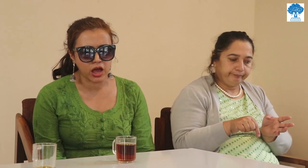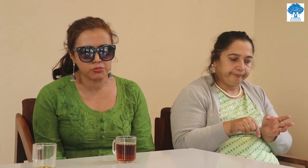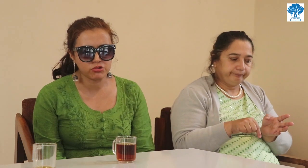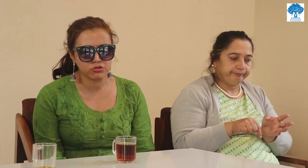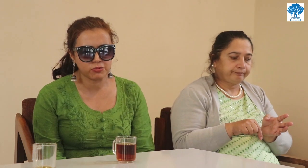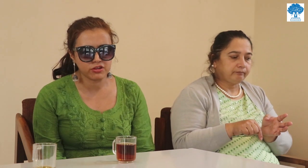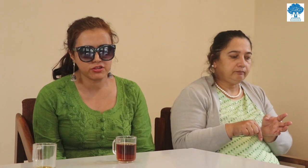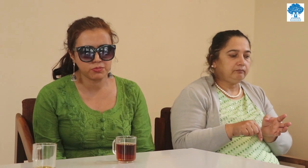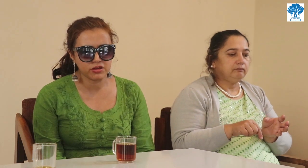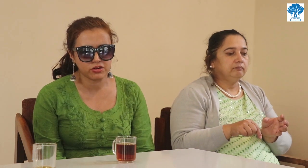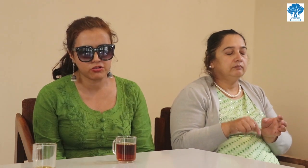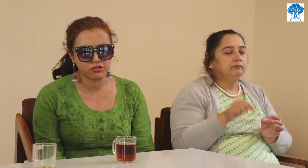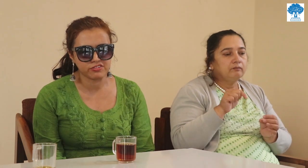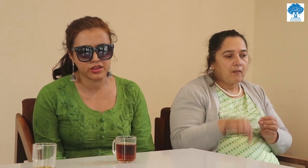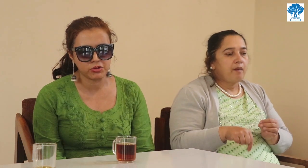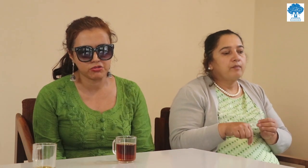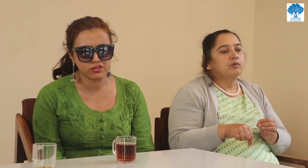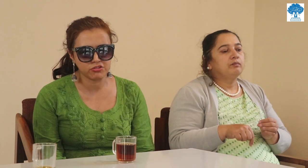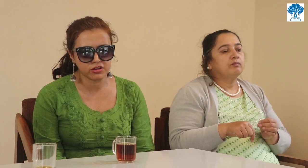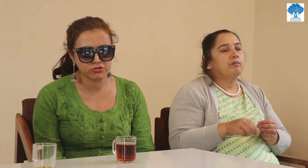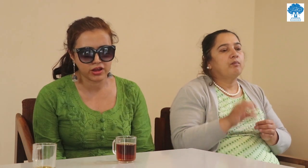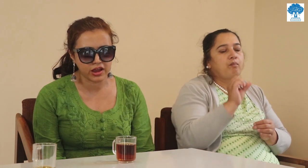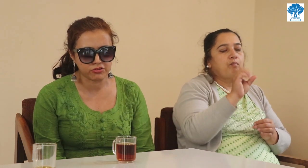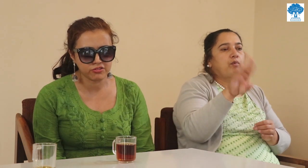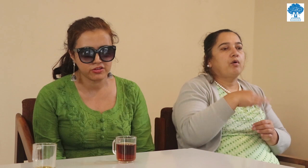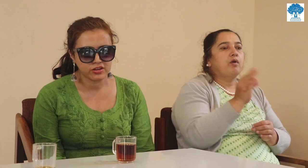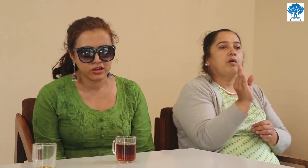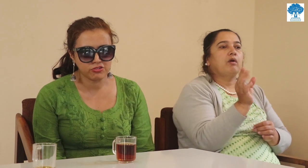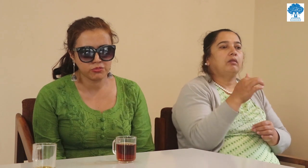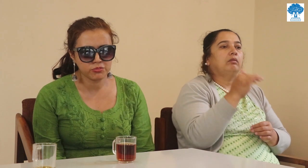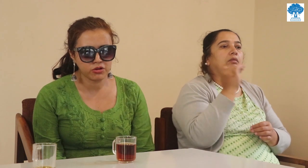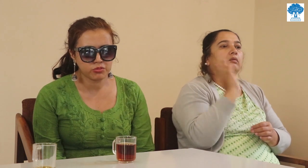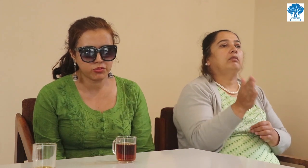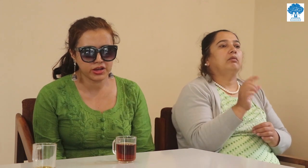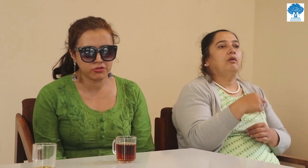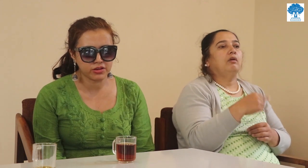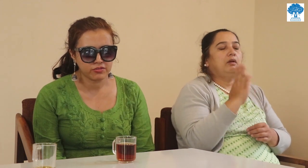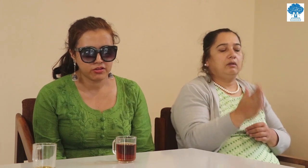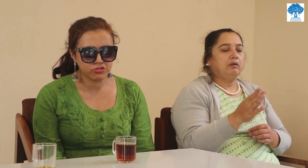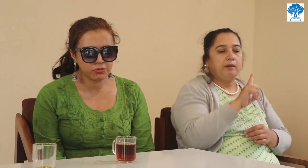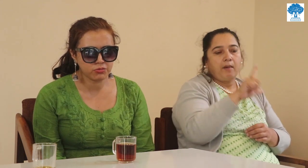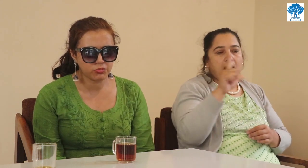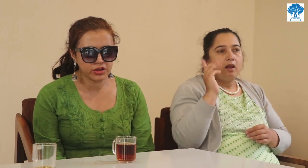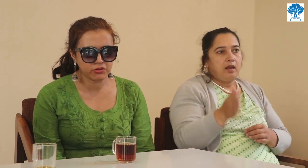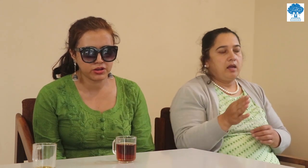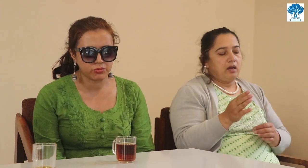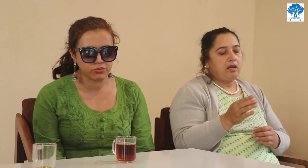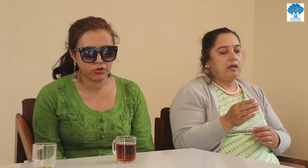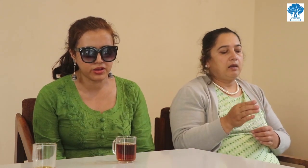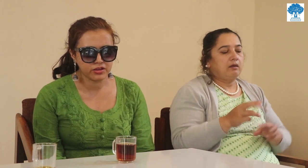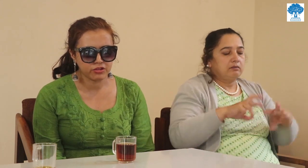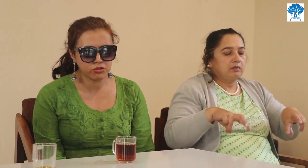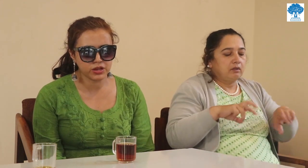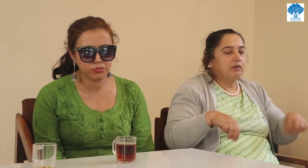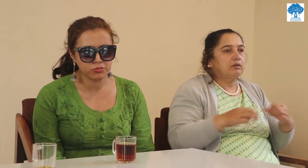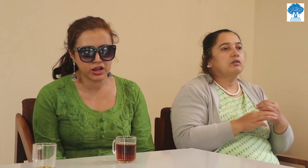त्यो हाम्रो प्रयत्न नेपालले गरेको अनुसन्धानमा एउटा कुरा आएको थियो जब म महिनावारी जब म महिनावारी